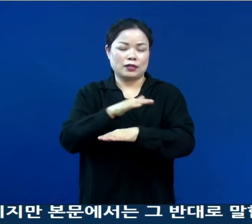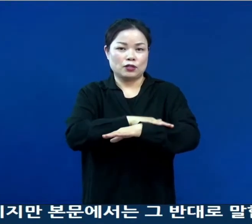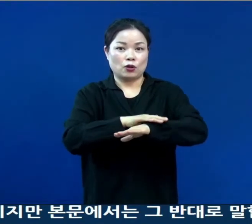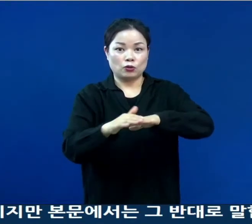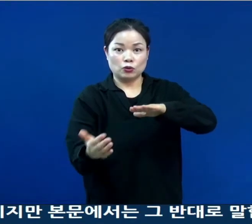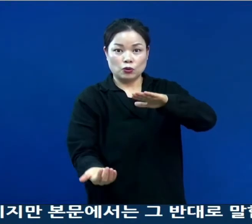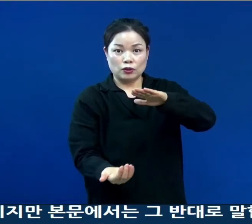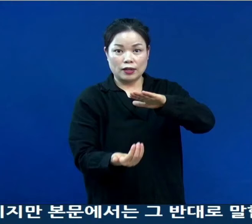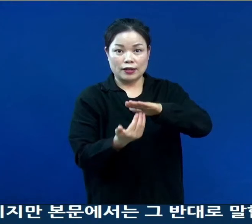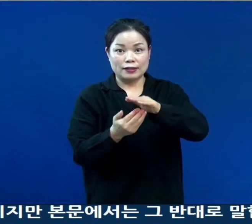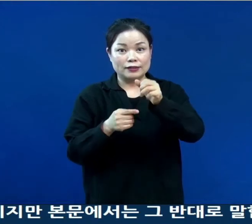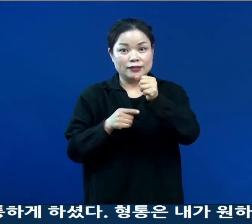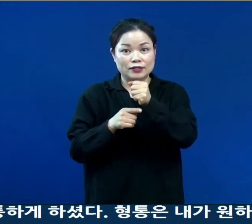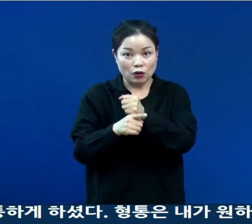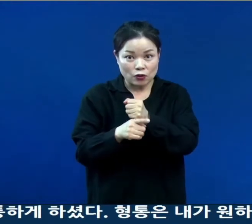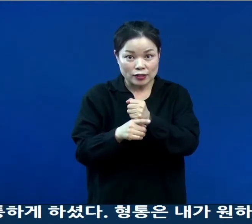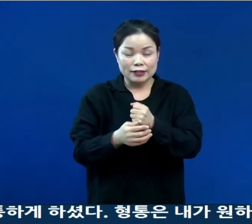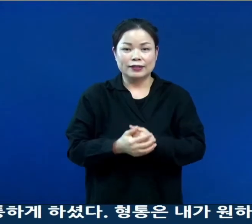정의가 됩니다.